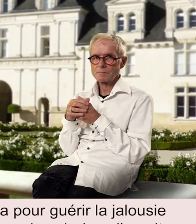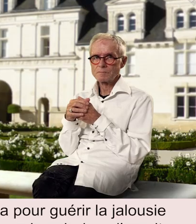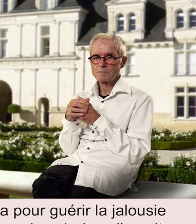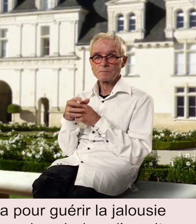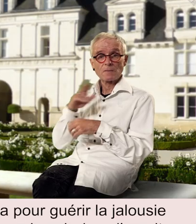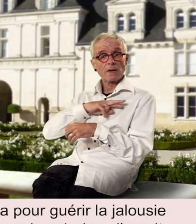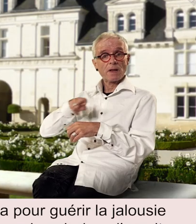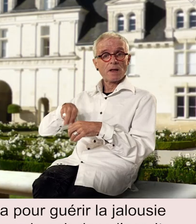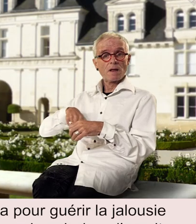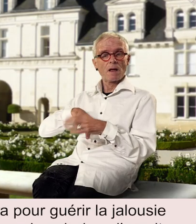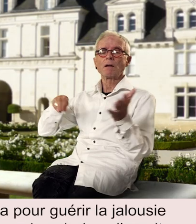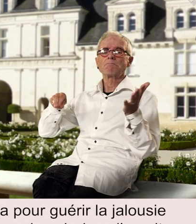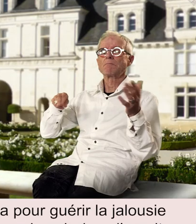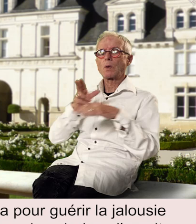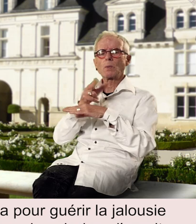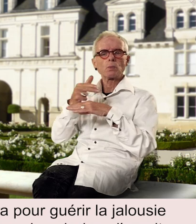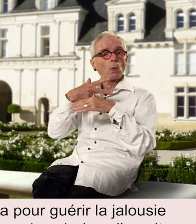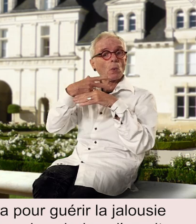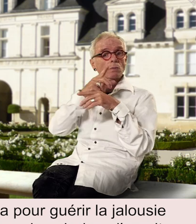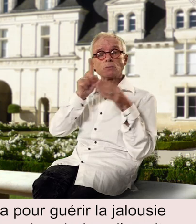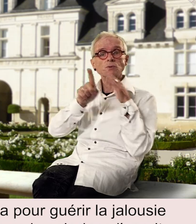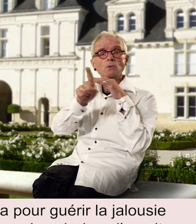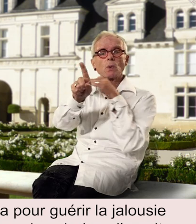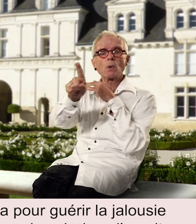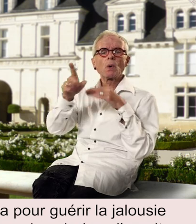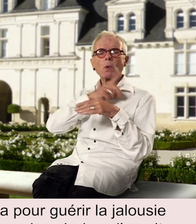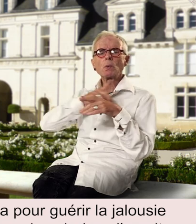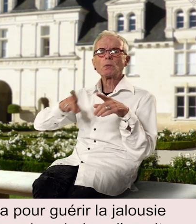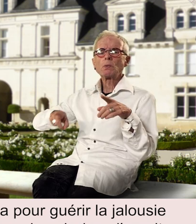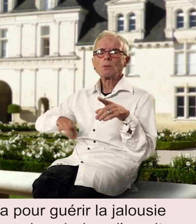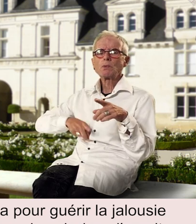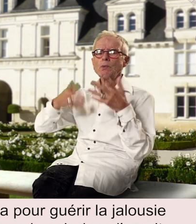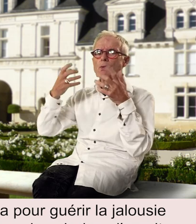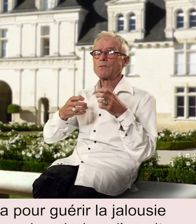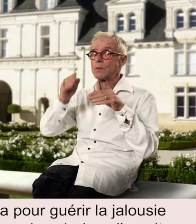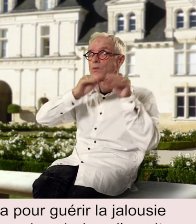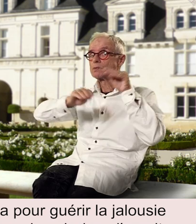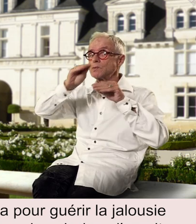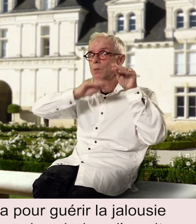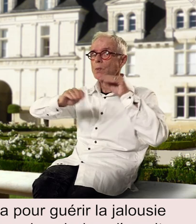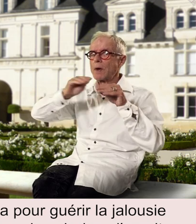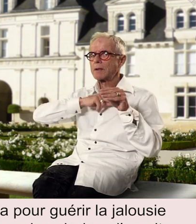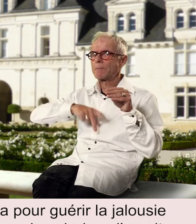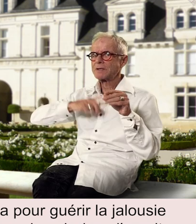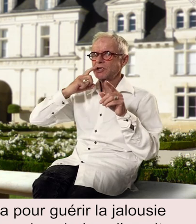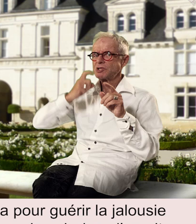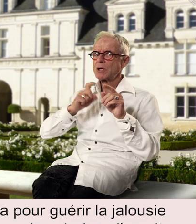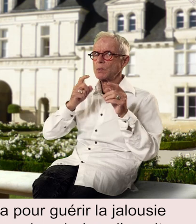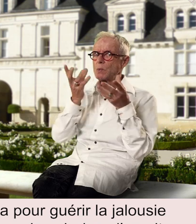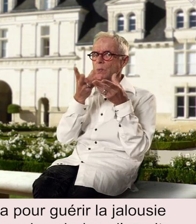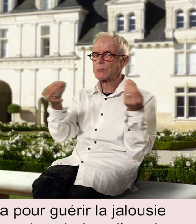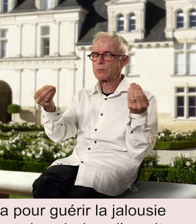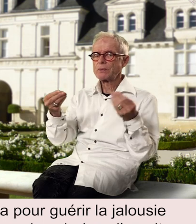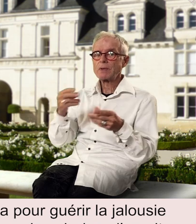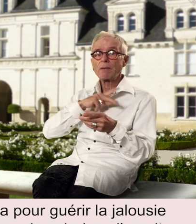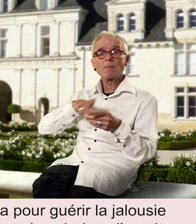La reine sortit de son cabinet et le duc se retira pour guérir la jalousie de ce prince. La princesse de Montpensier